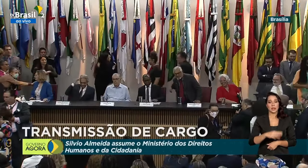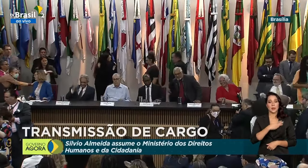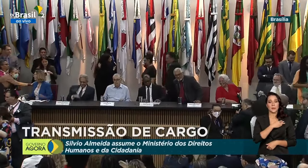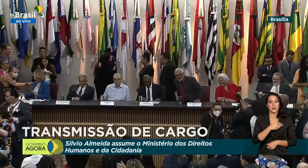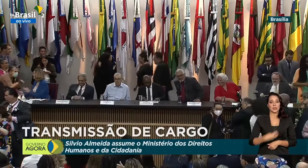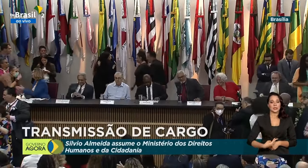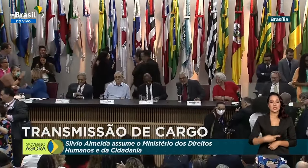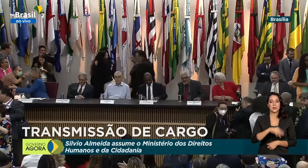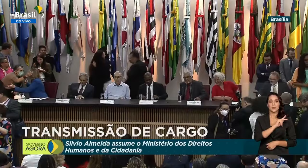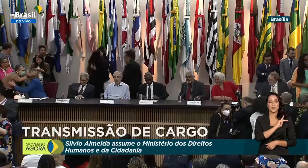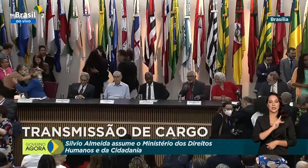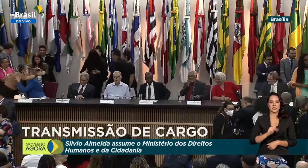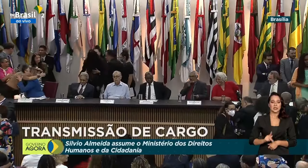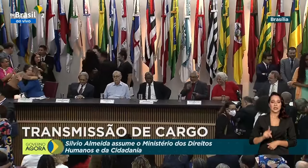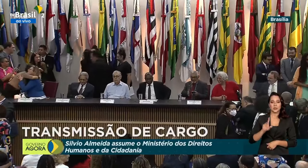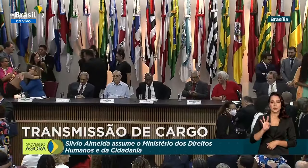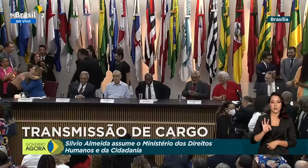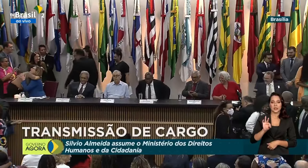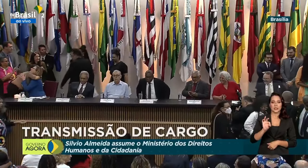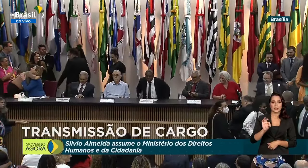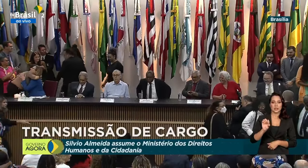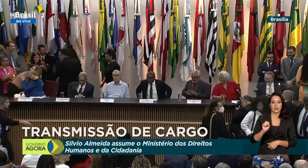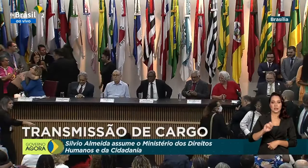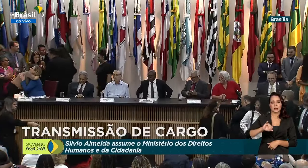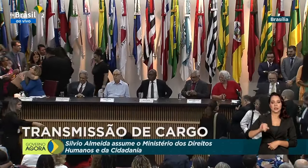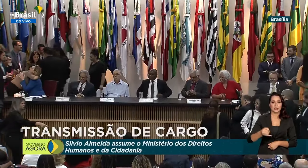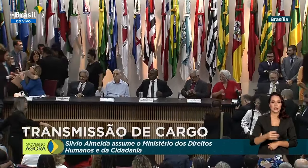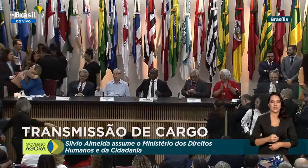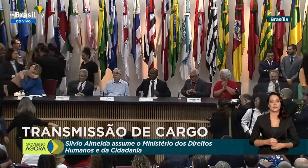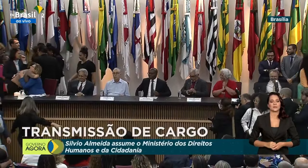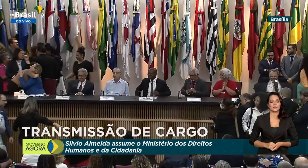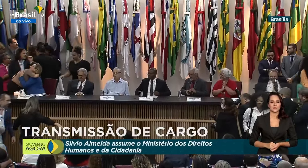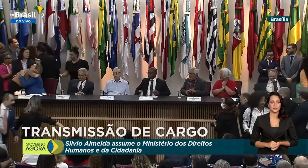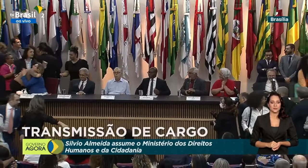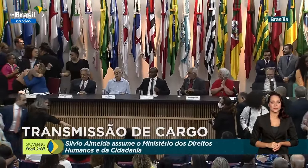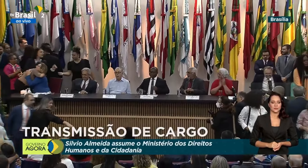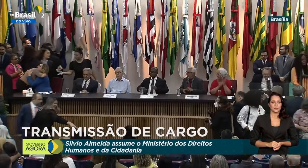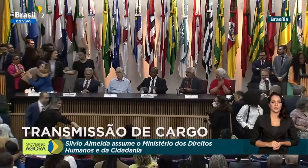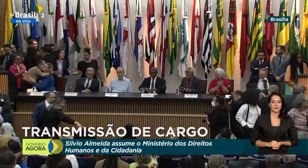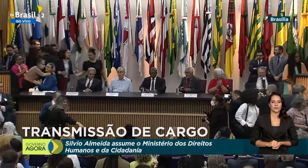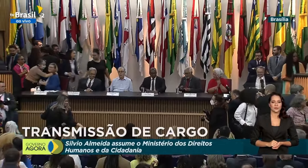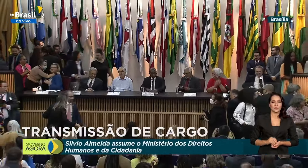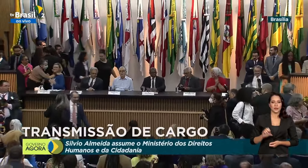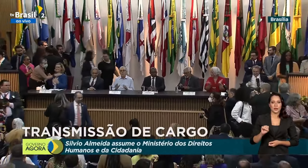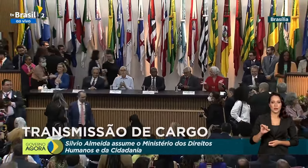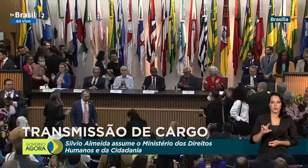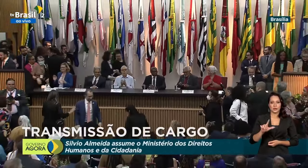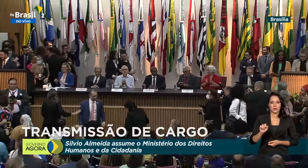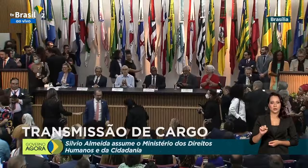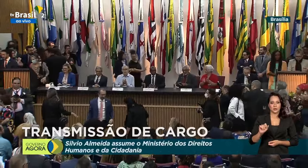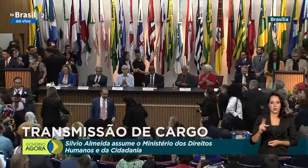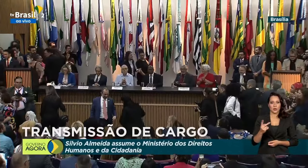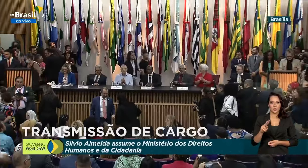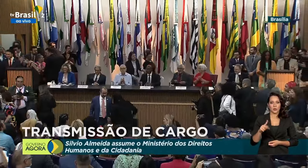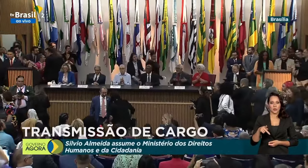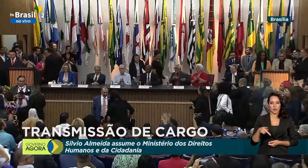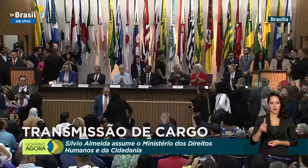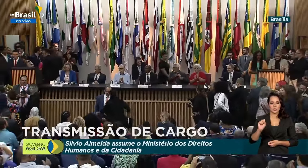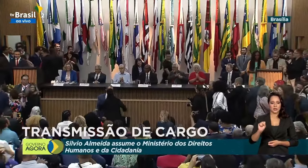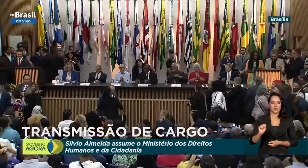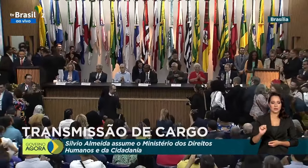presidente do Superior Tribunal de Justiça Silvia hooks coordenadora